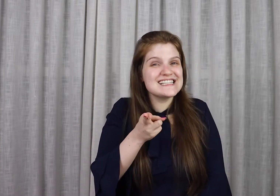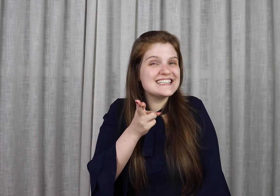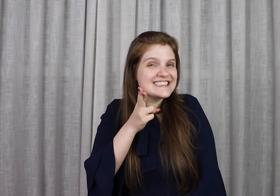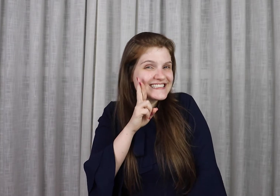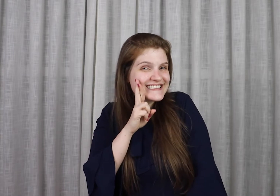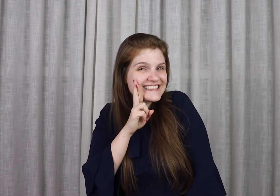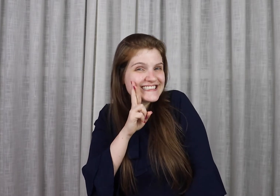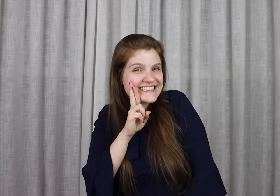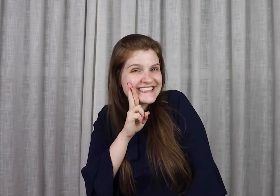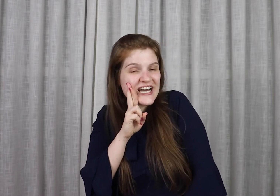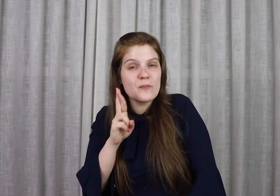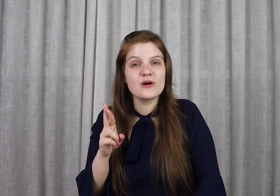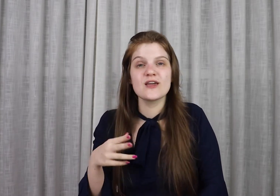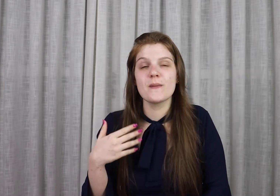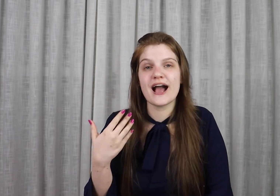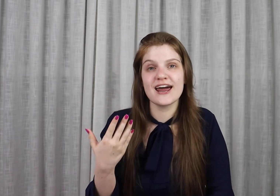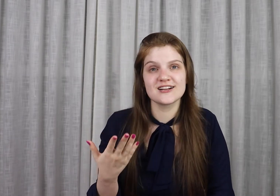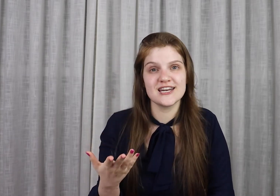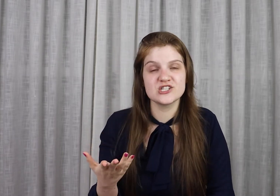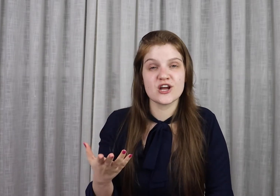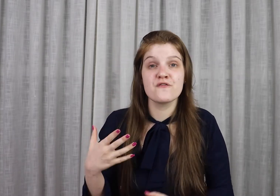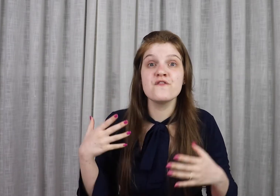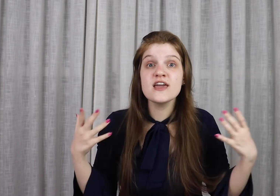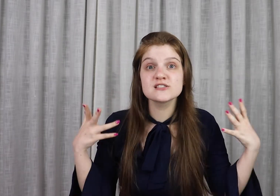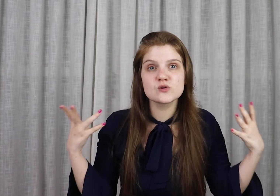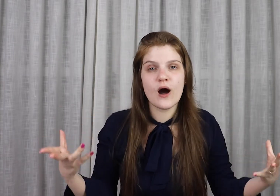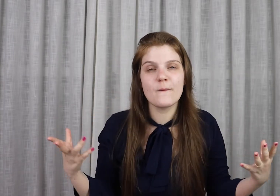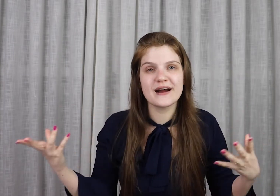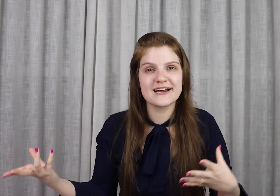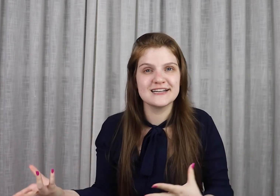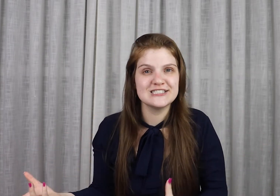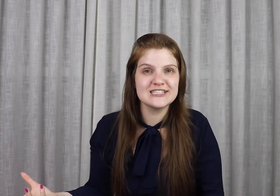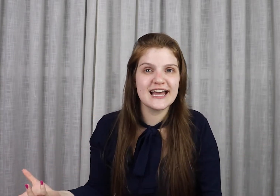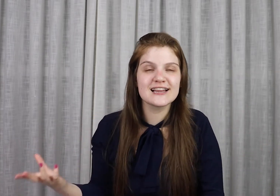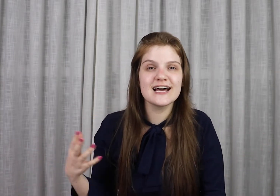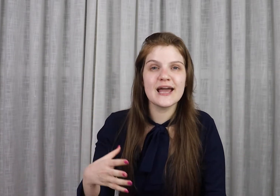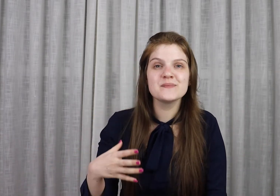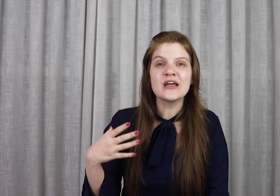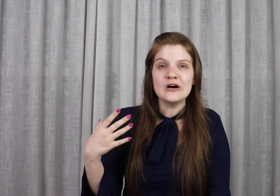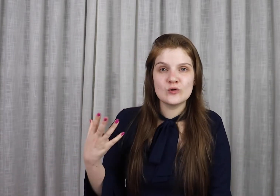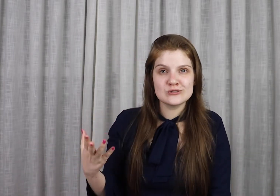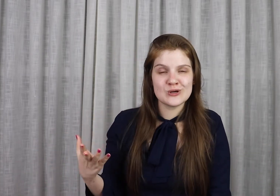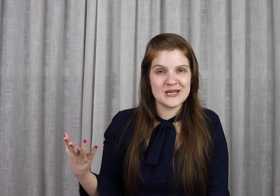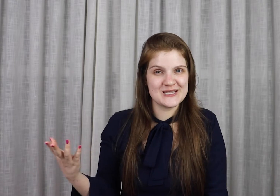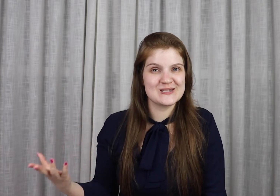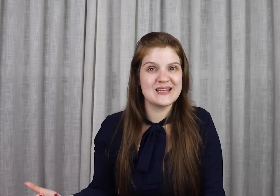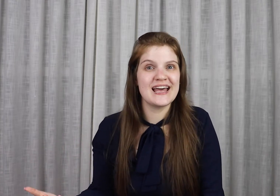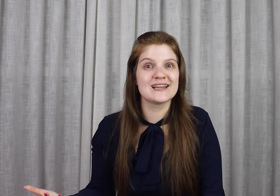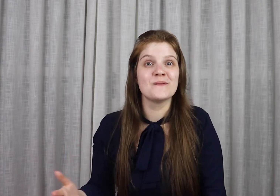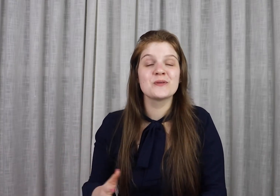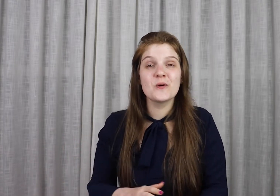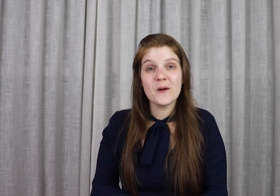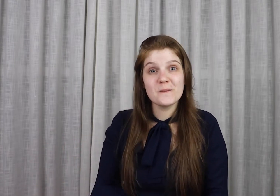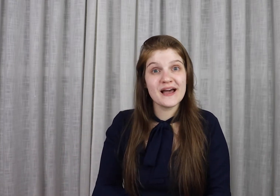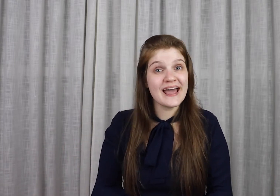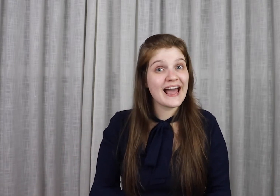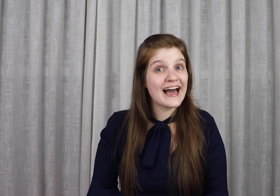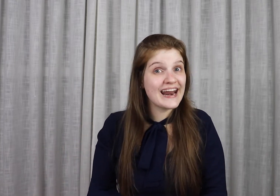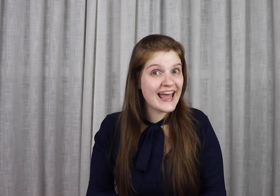assim. Porque uma característica visual marcante nela é o sorriso dela. O meu pai é